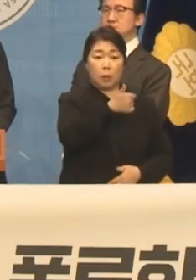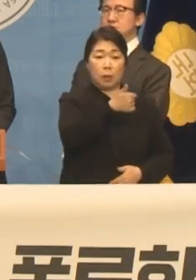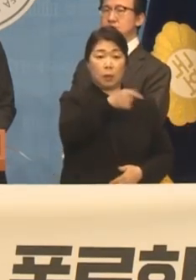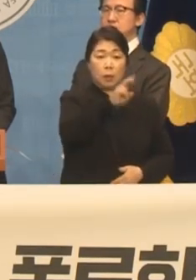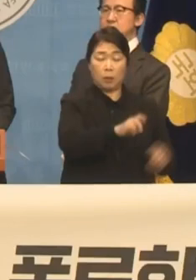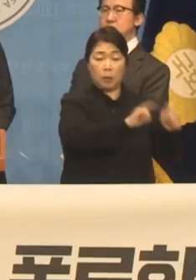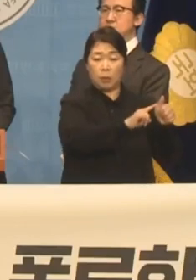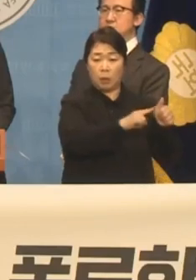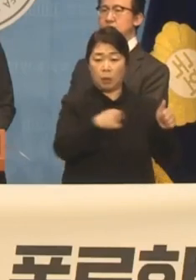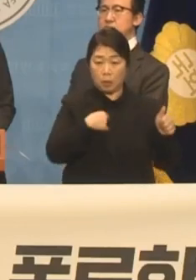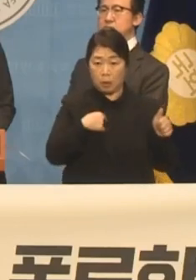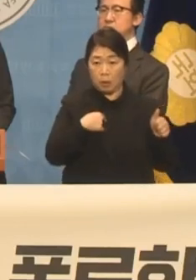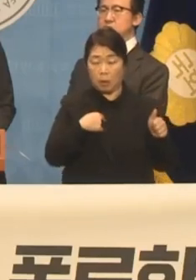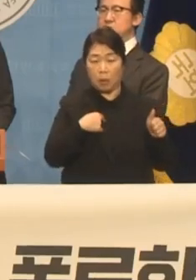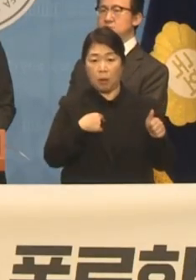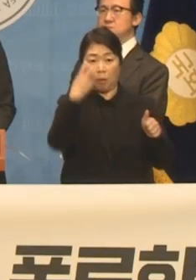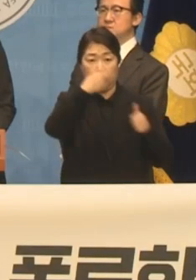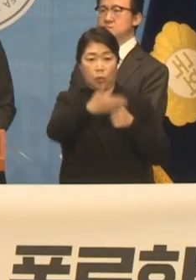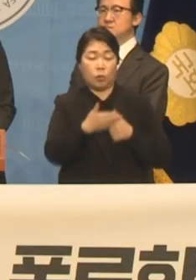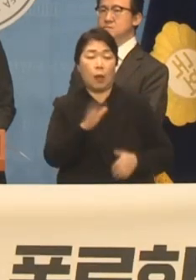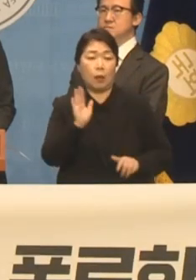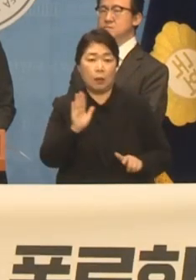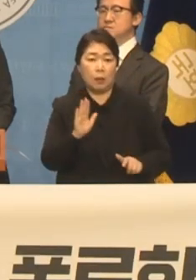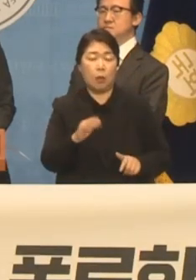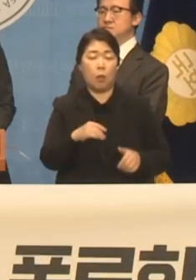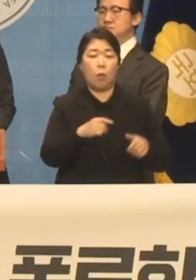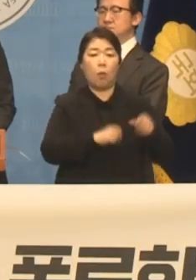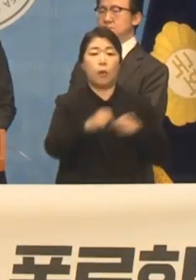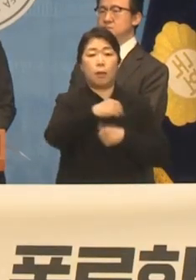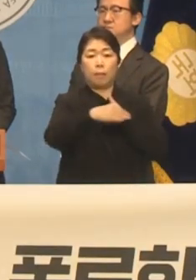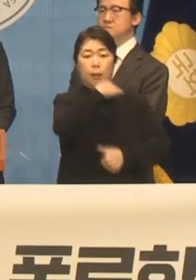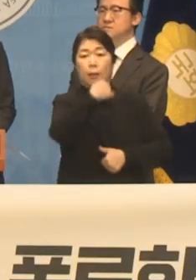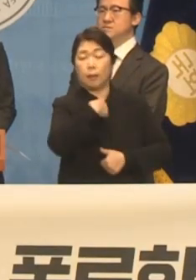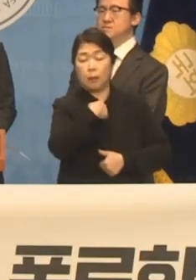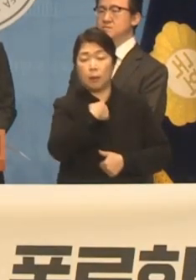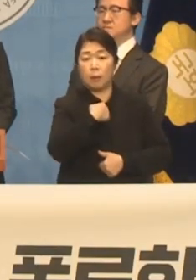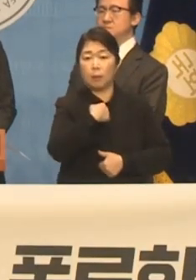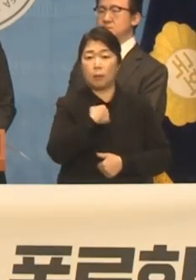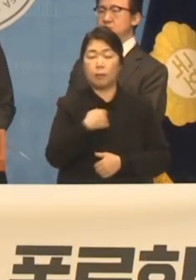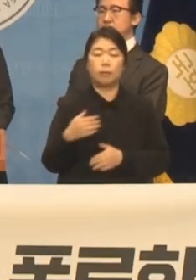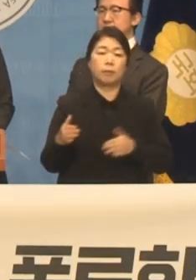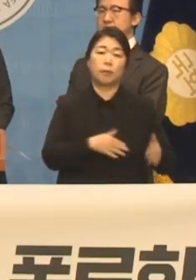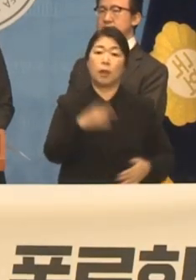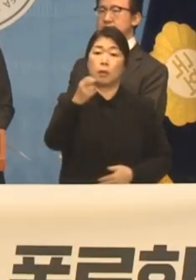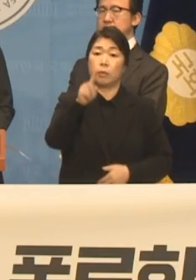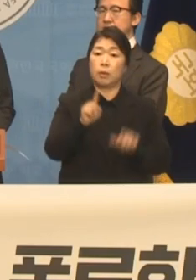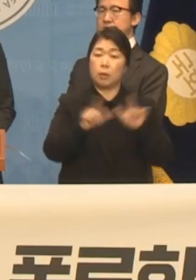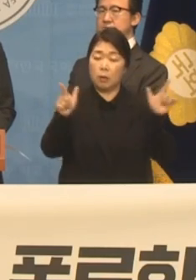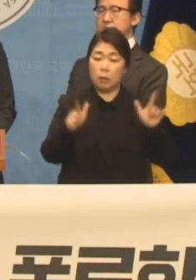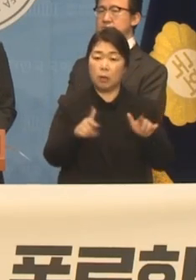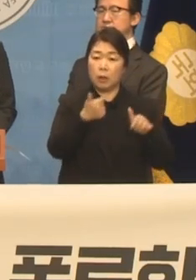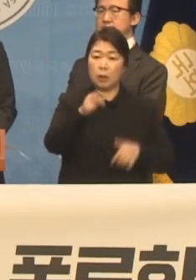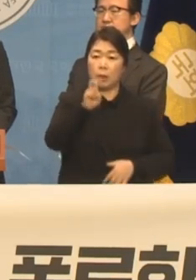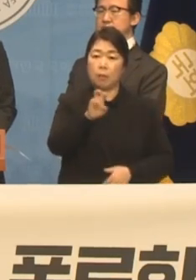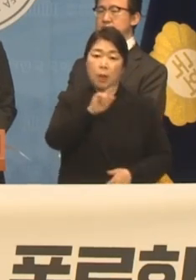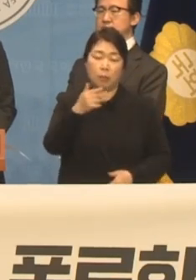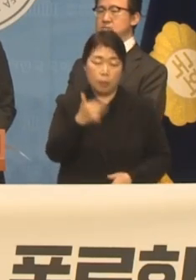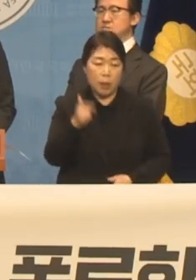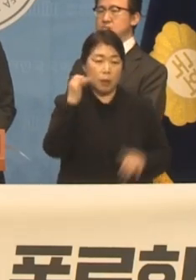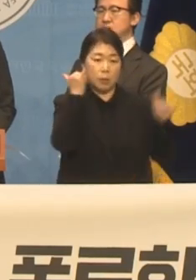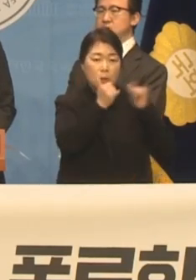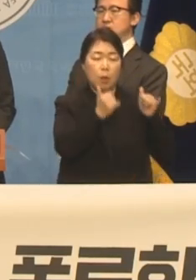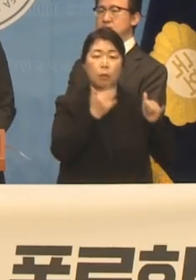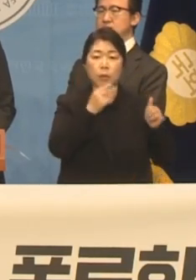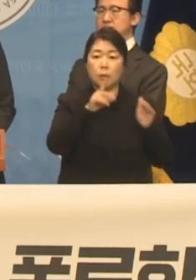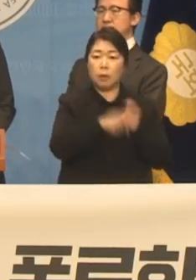오히려 멀고 가자고 했습니다 그리고 2021년에 저는 김만배 통화하지 않을 때 이재명의